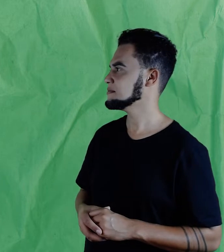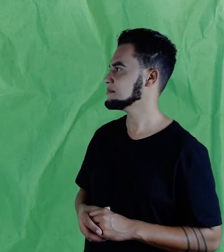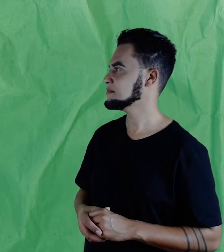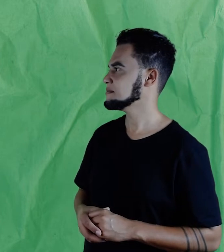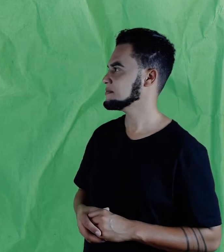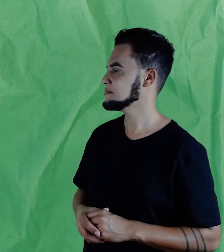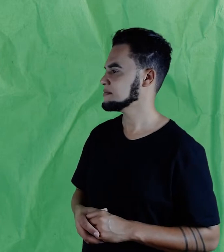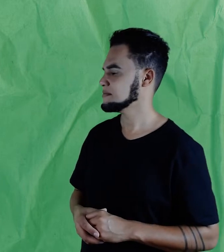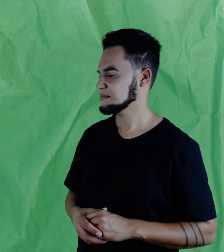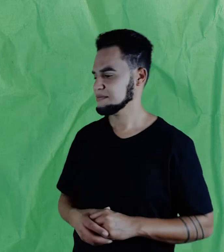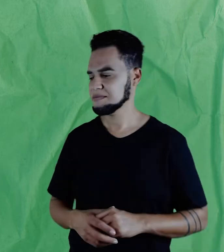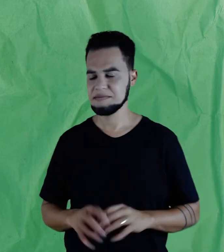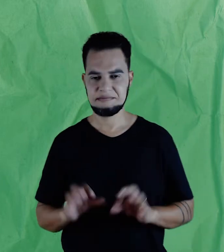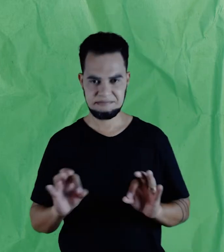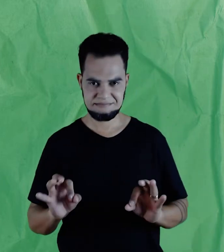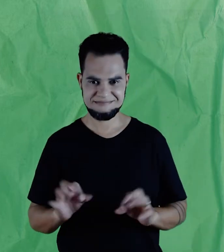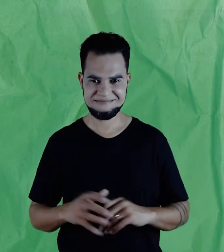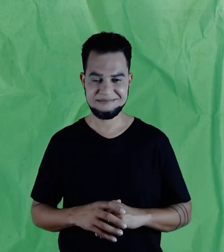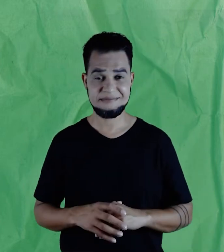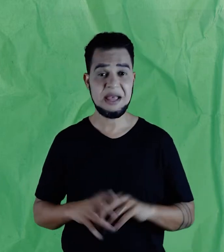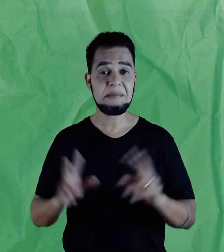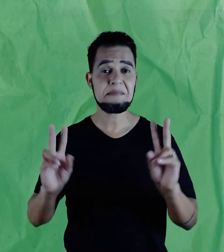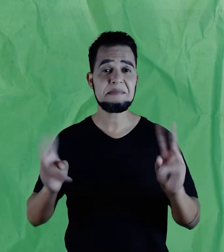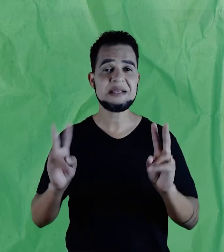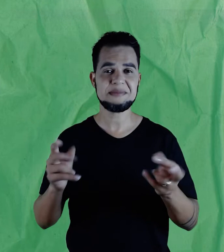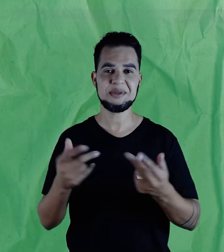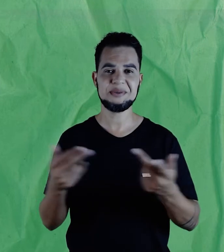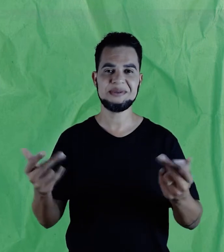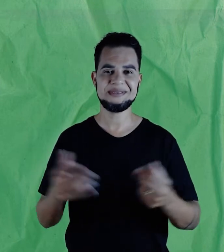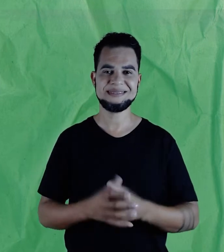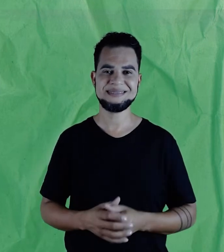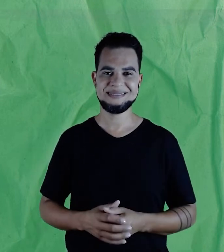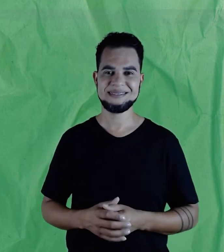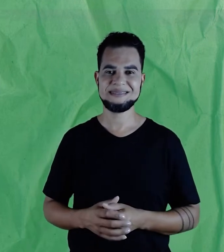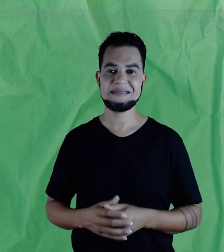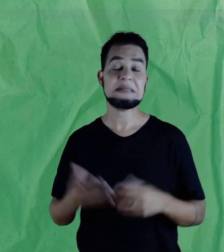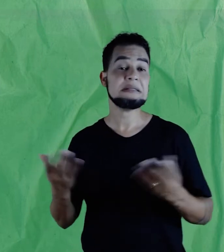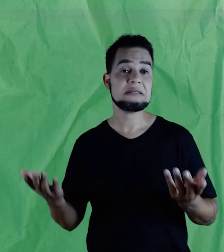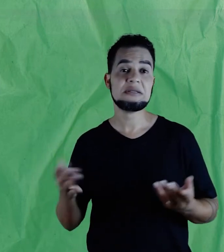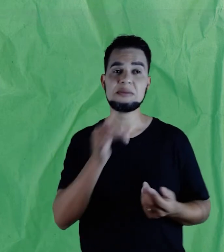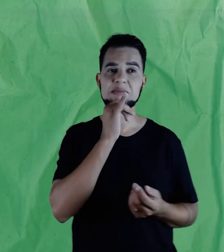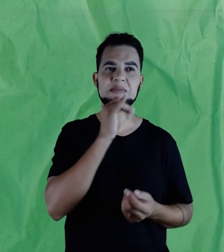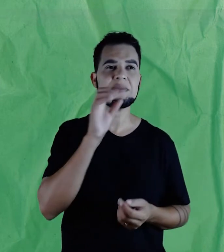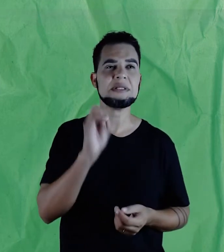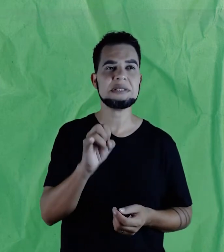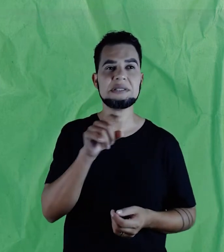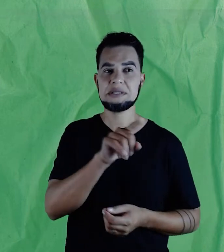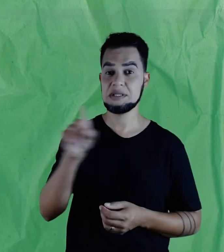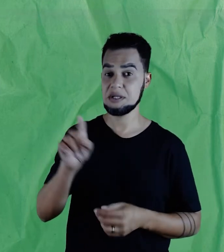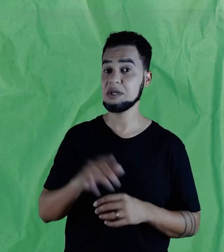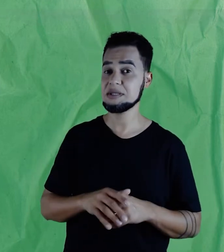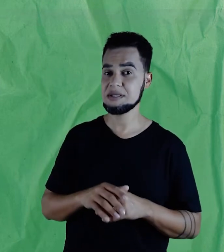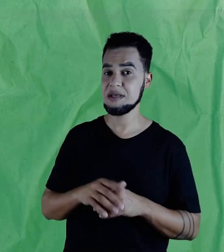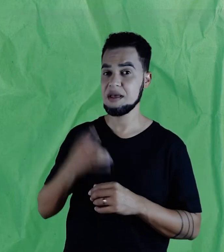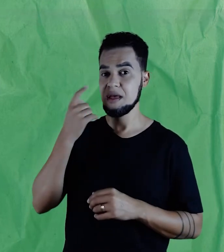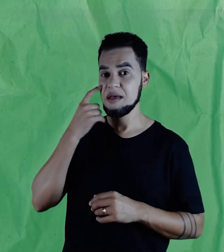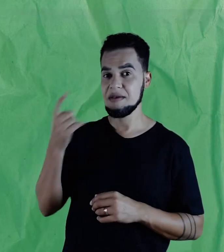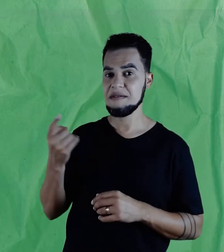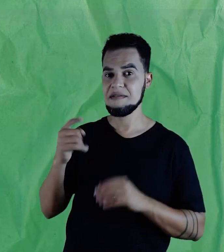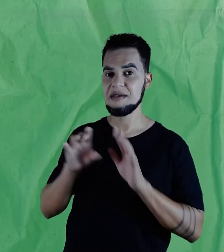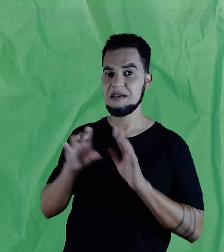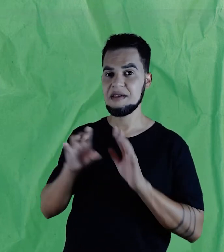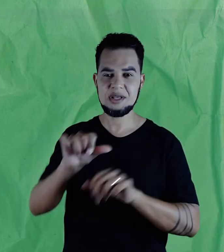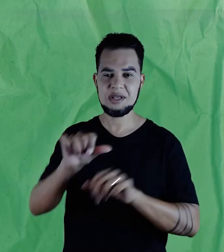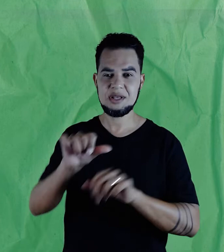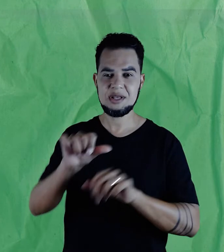Export default button. É a mesma coisa, tá? Então, se vocês se depararem com códigos assim